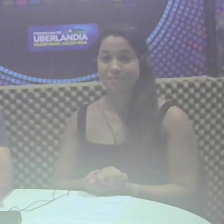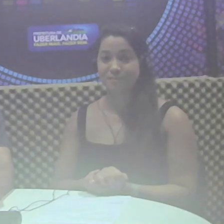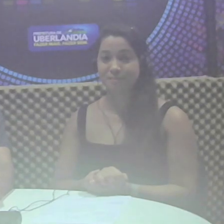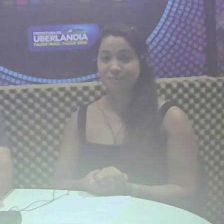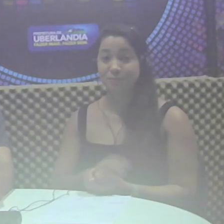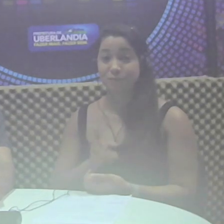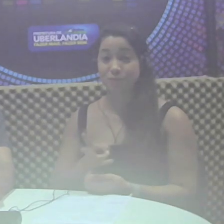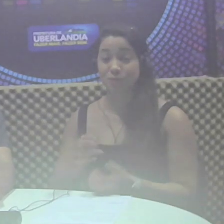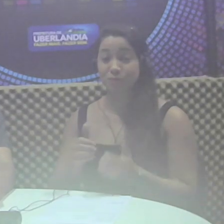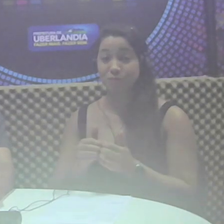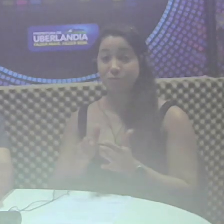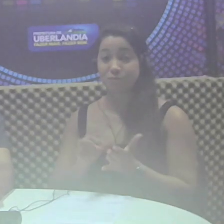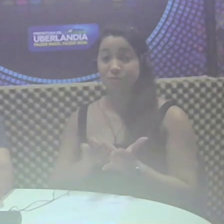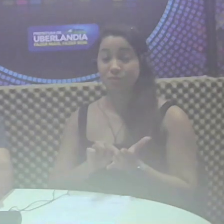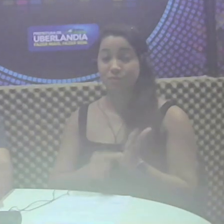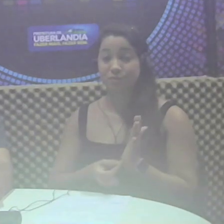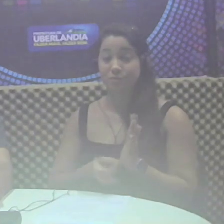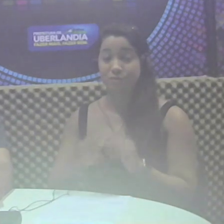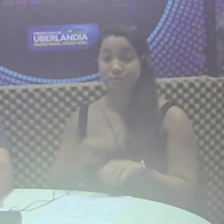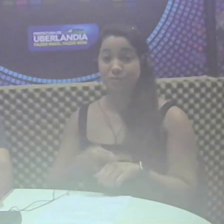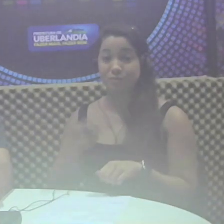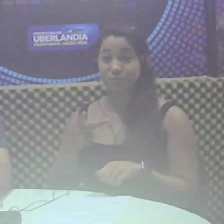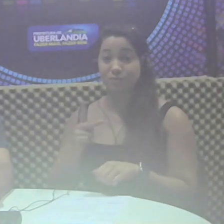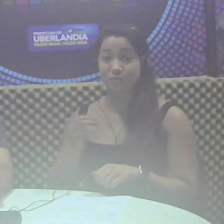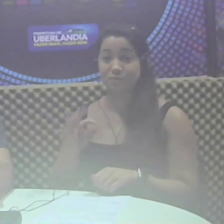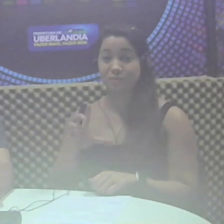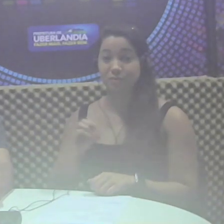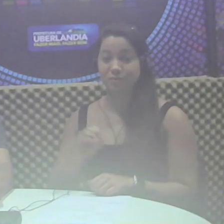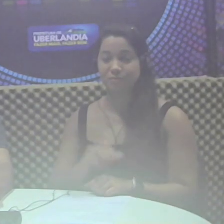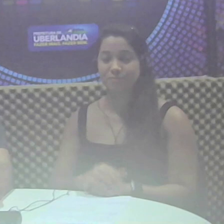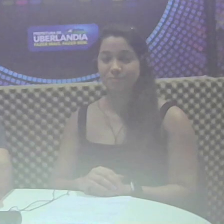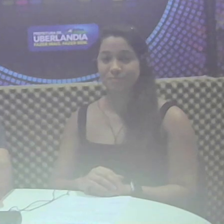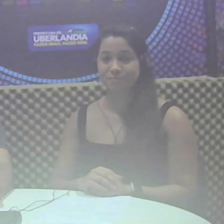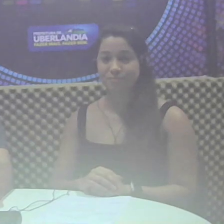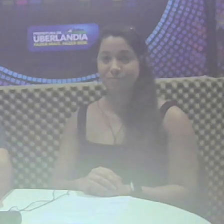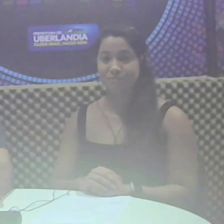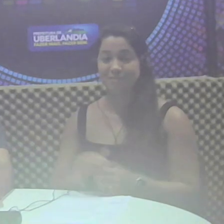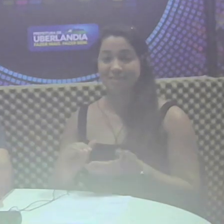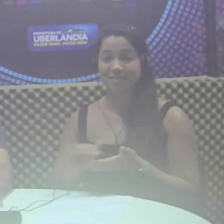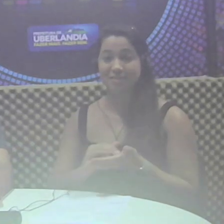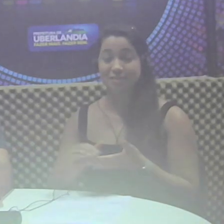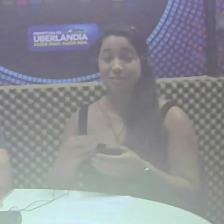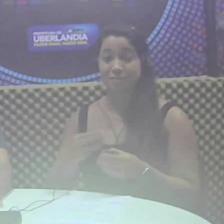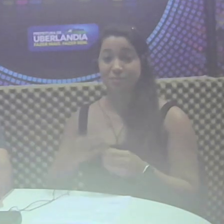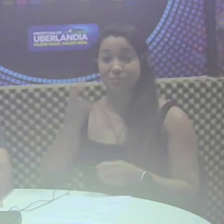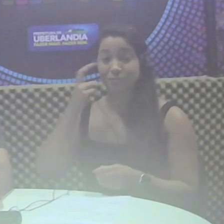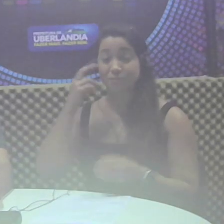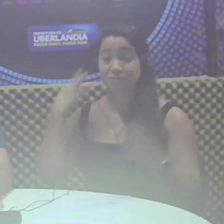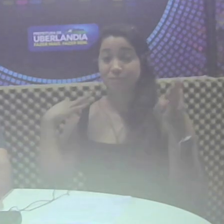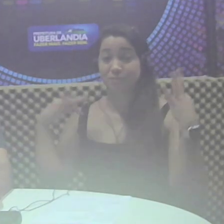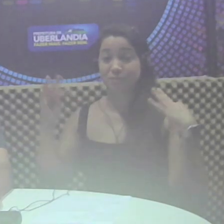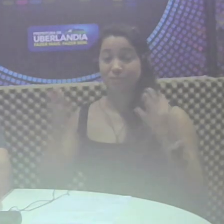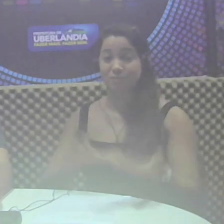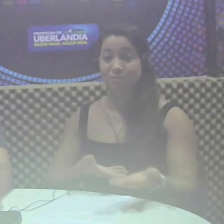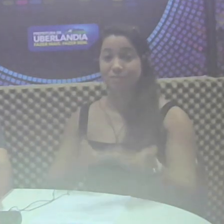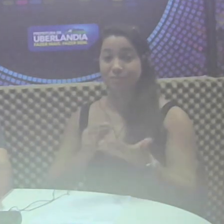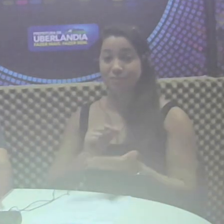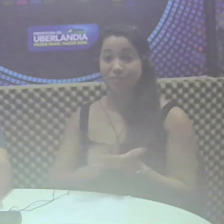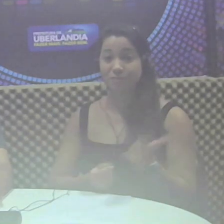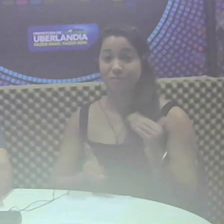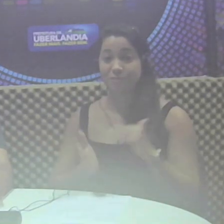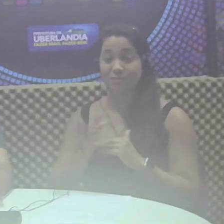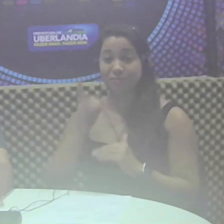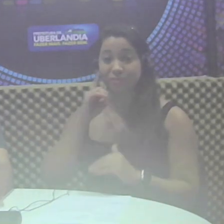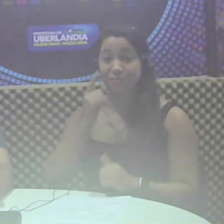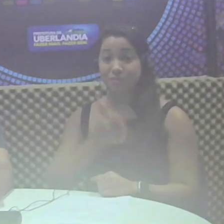Continuam abertas as inscrições para o Prêmio Grande Otelo. A Secretaria Municipal de Cultura e Turismo recebe as inscrições até o dia